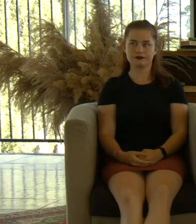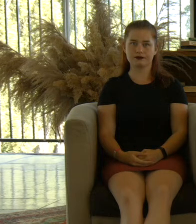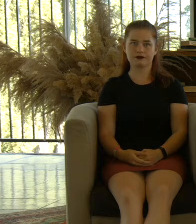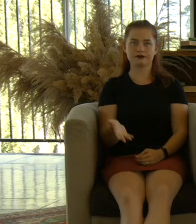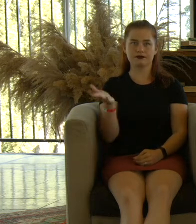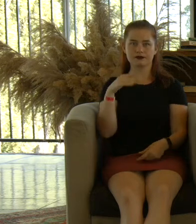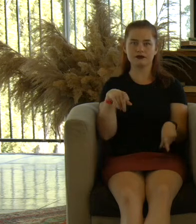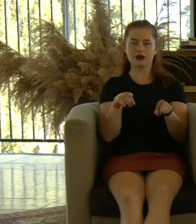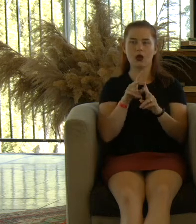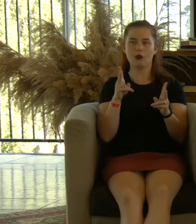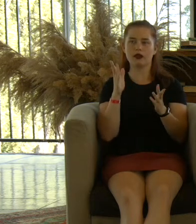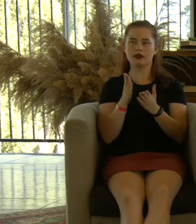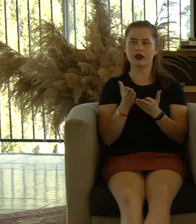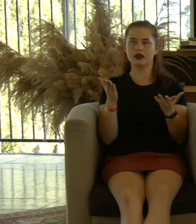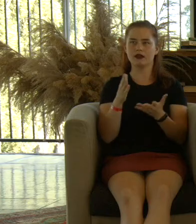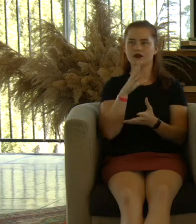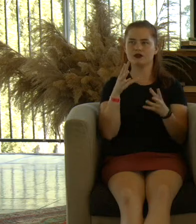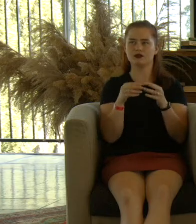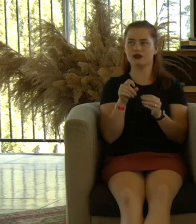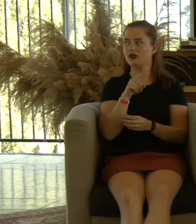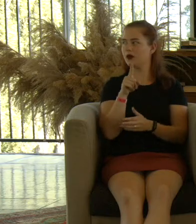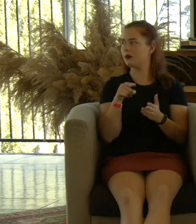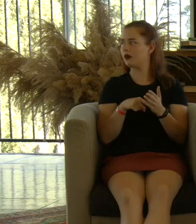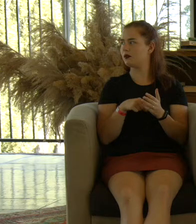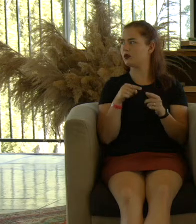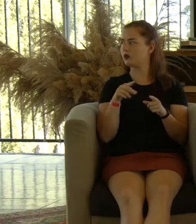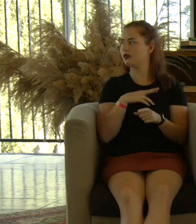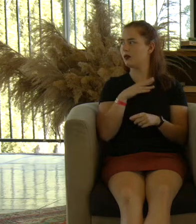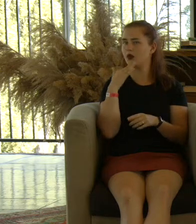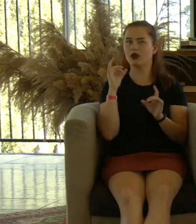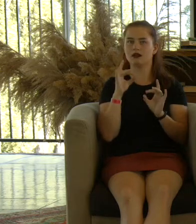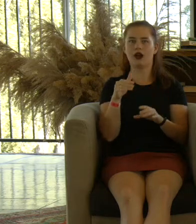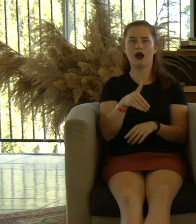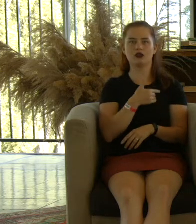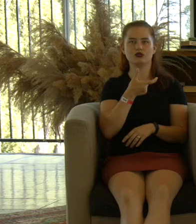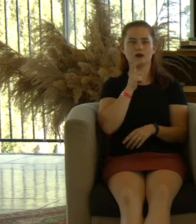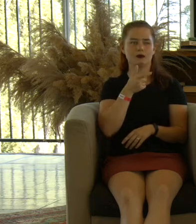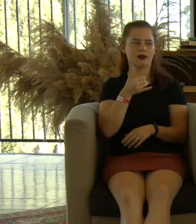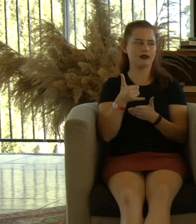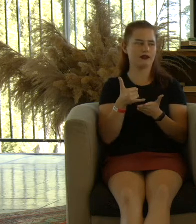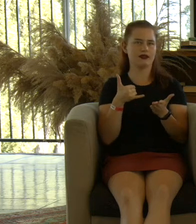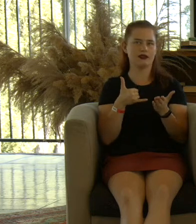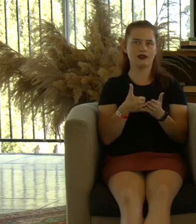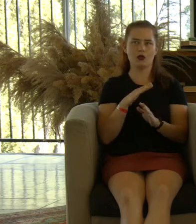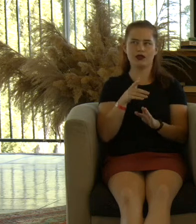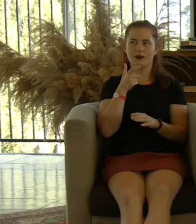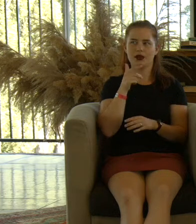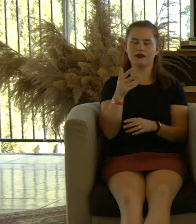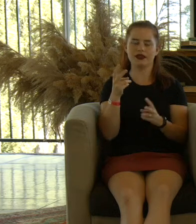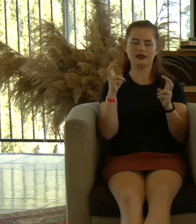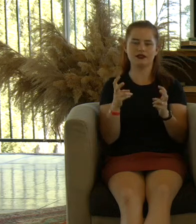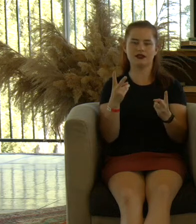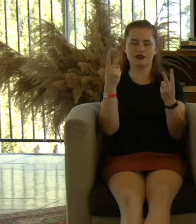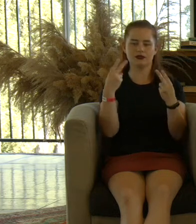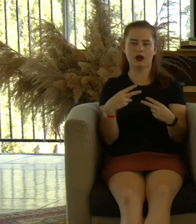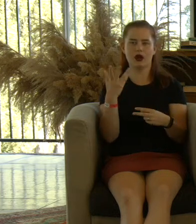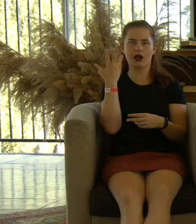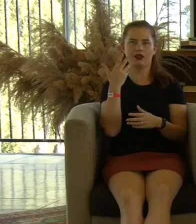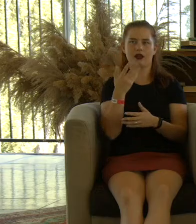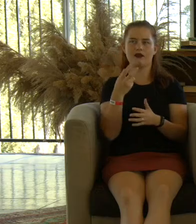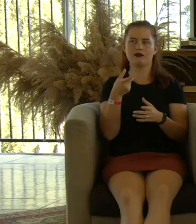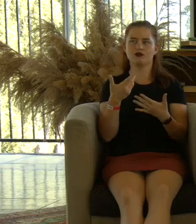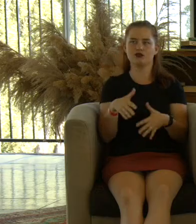Давайте так, у кого-то есть какие-то вообще вопросы, а то я тут вещаю, хочу пить вино, не пью, а вы сидите, смотрите, думаете, когда мы выйдем,